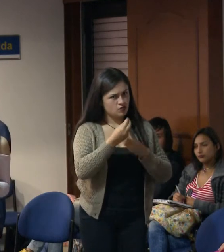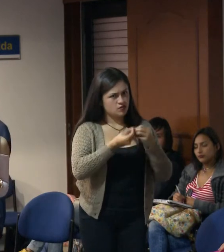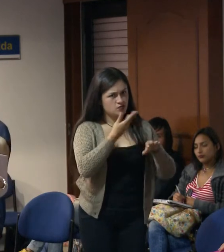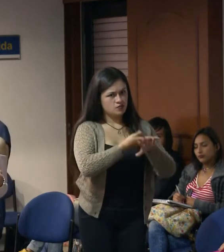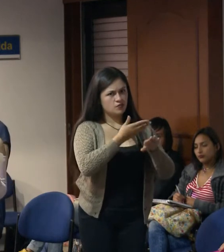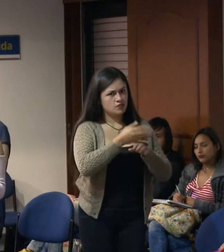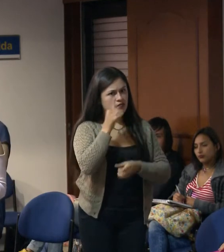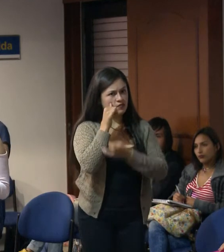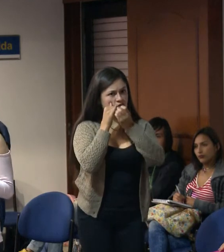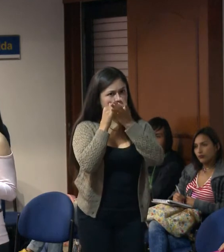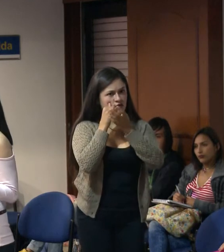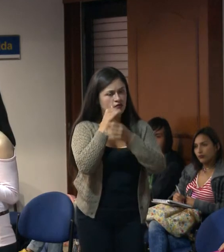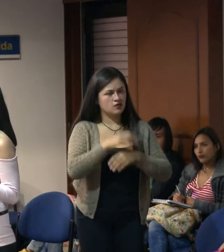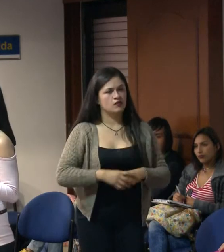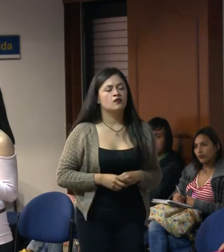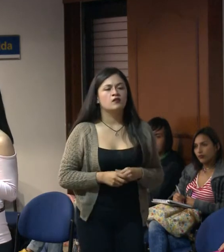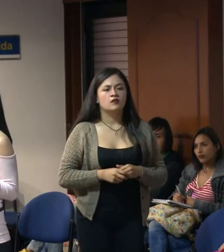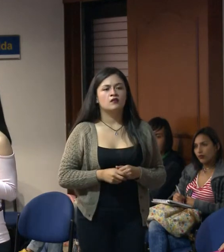propuesta pedagógica.